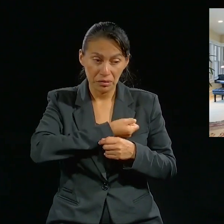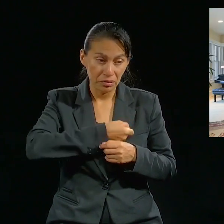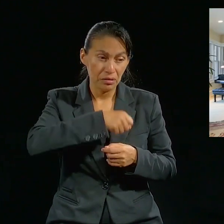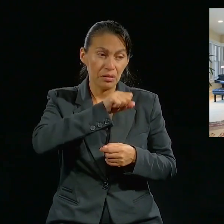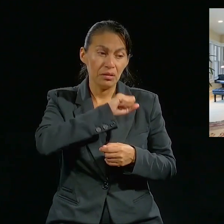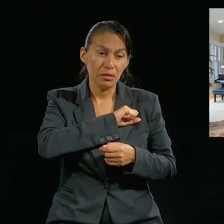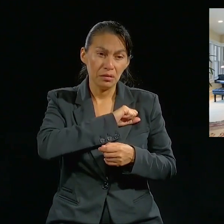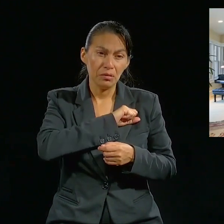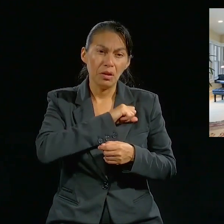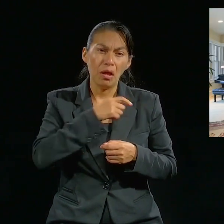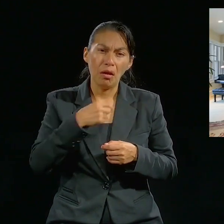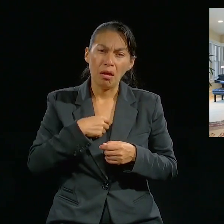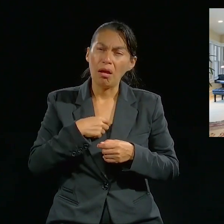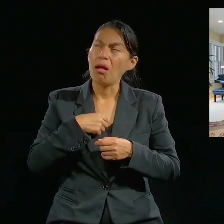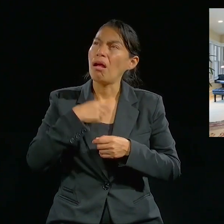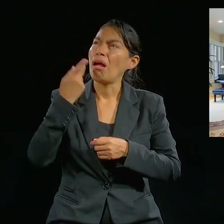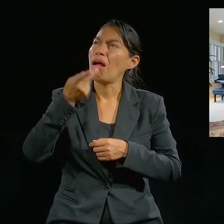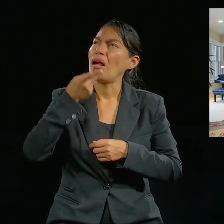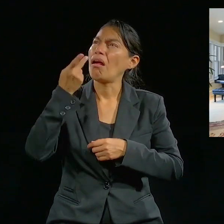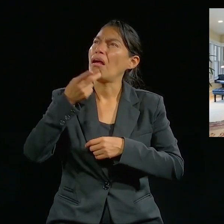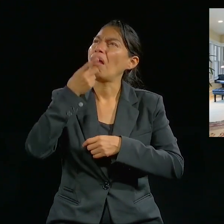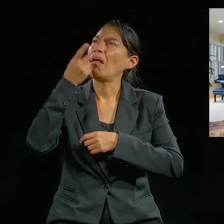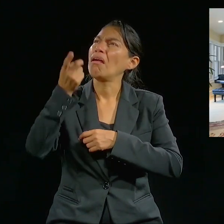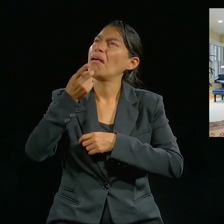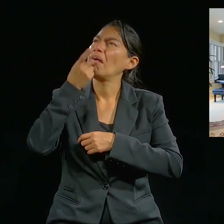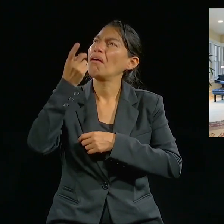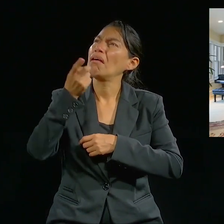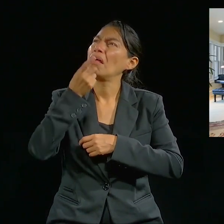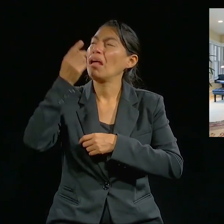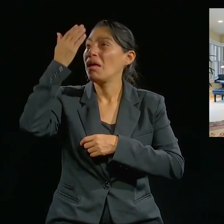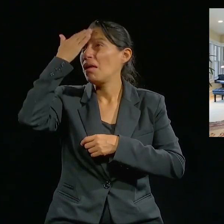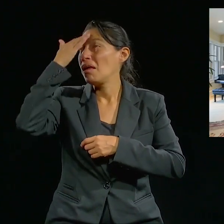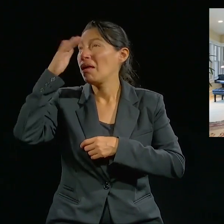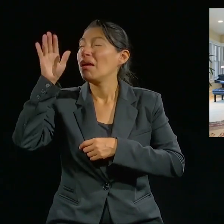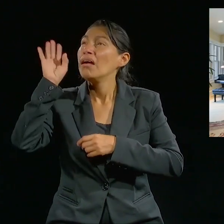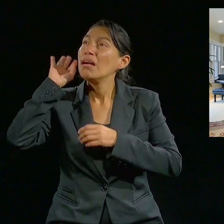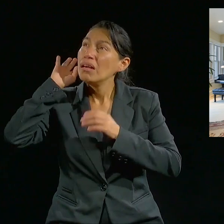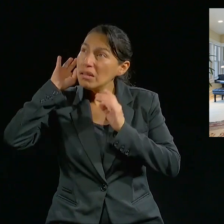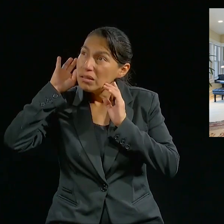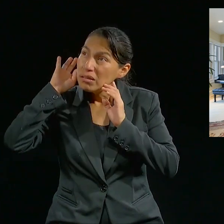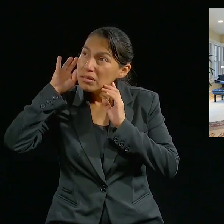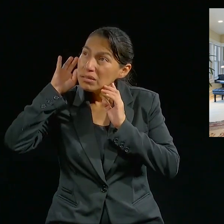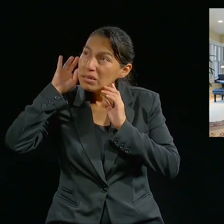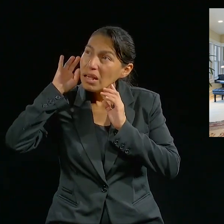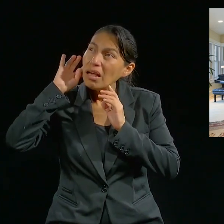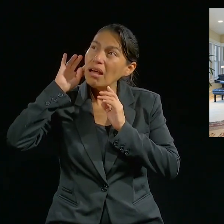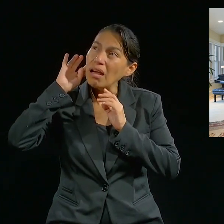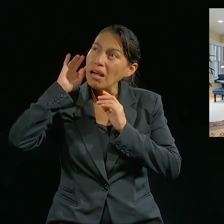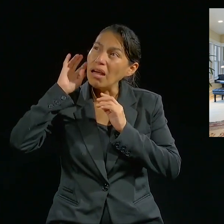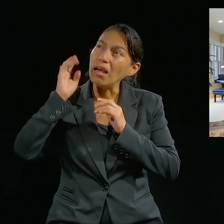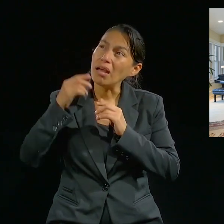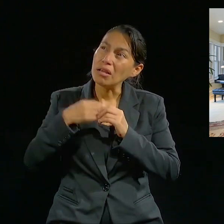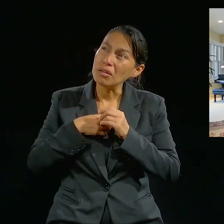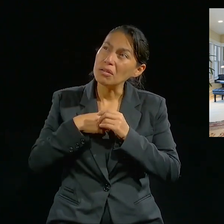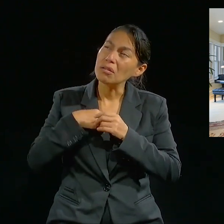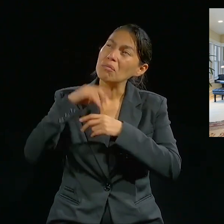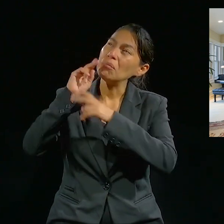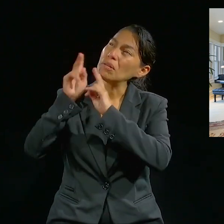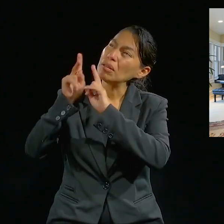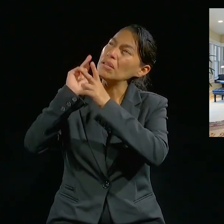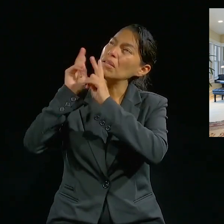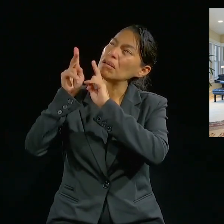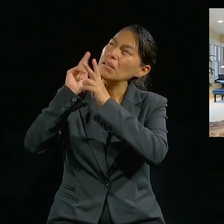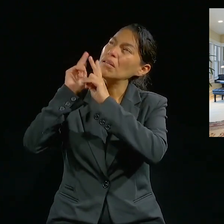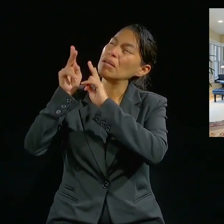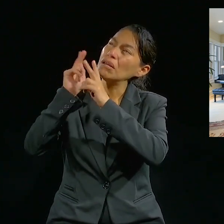el poder decir las cosas, el saber que alguien nos escucha, el poder analizar mientras nosotros